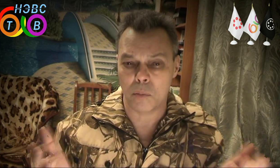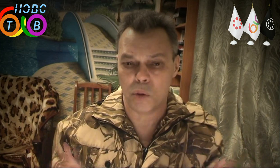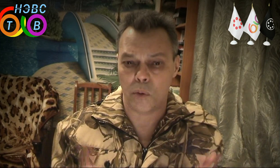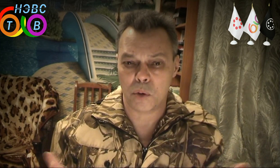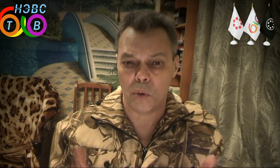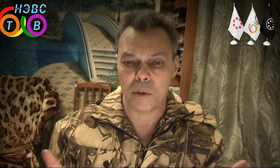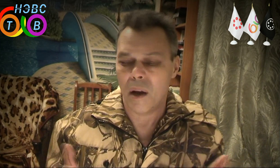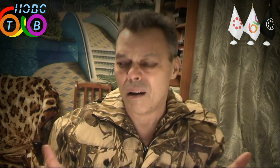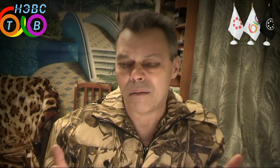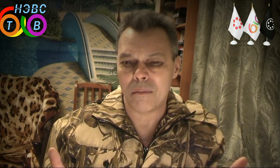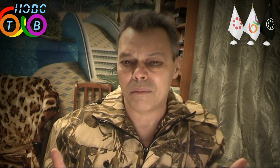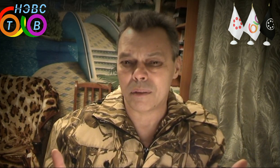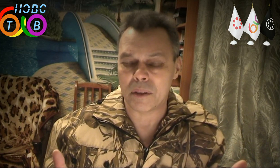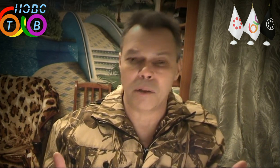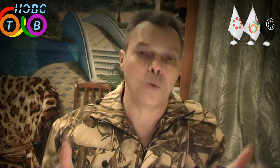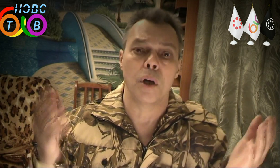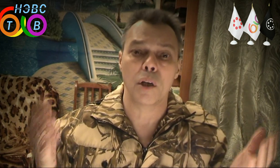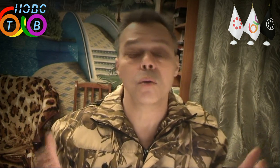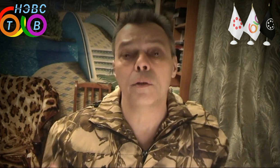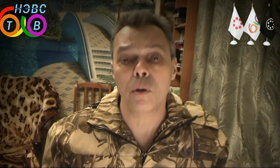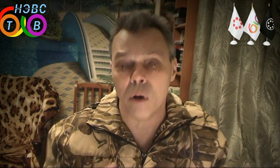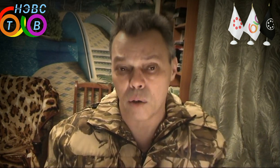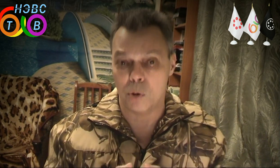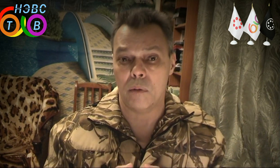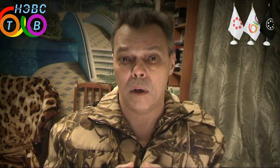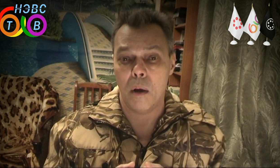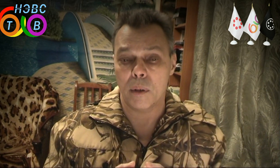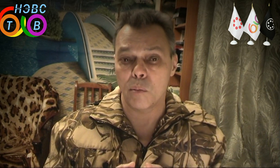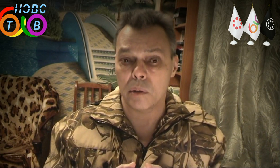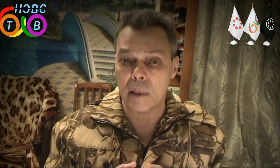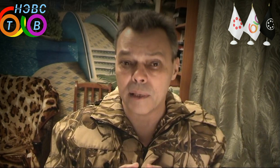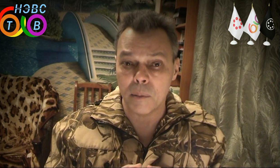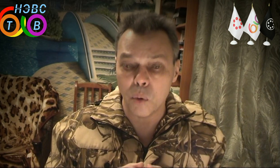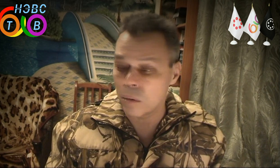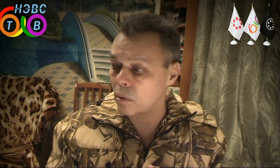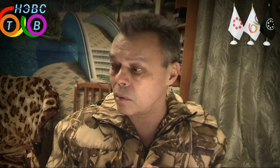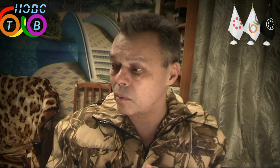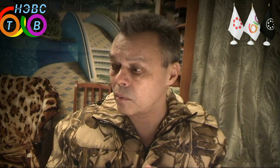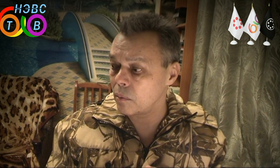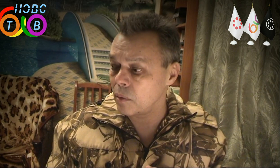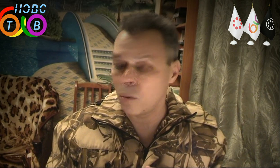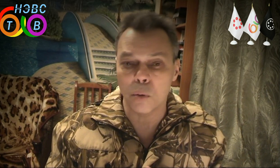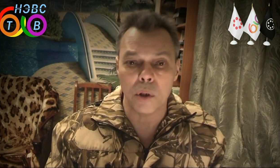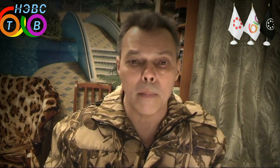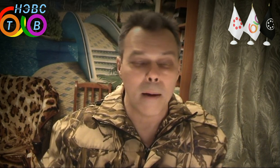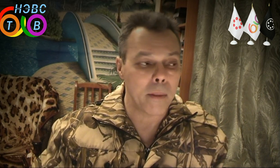судьбу свою строят. Вы скажете, ну и хорошо, да ничего хорошего. Потому что тогда не будет уже